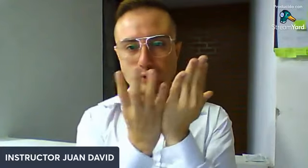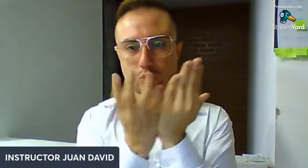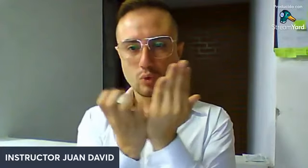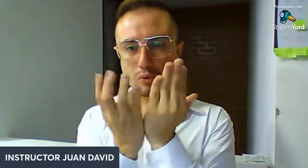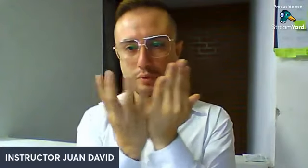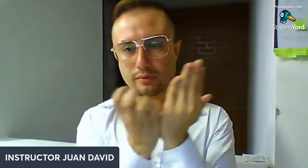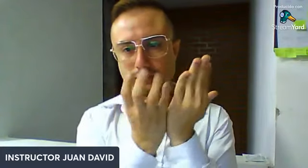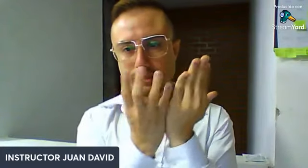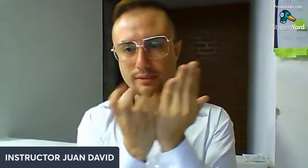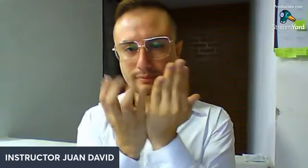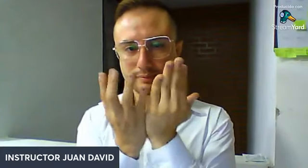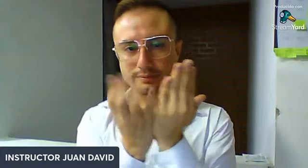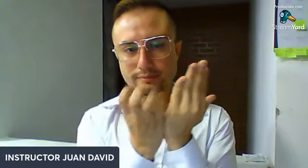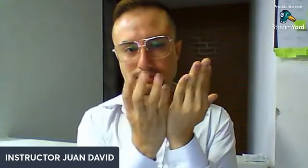Novena.